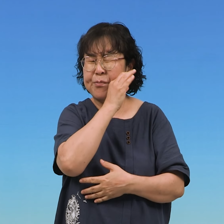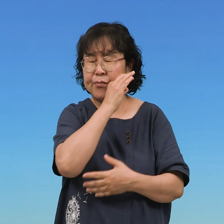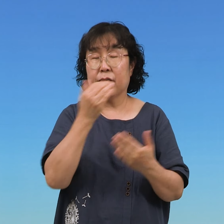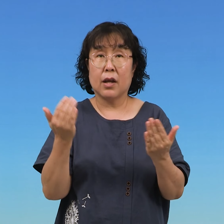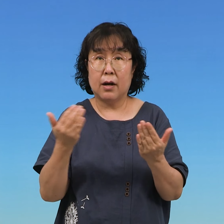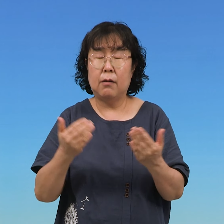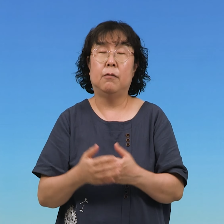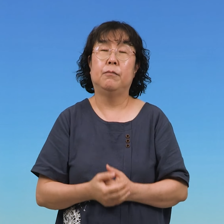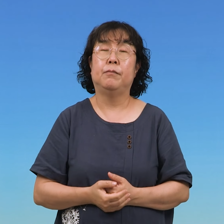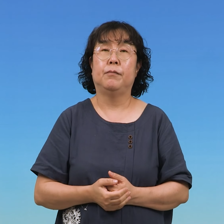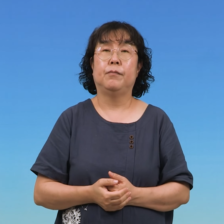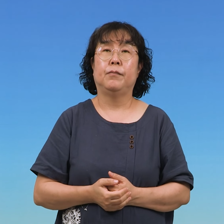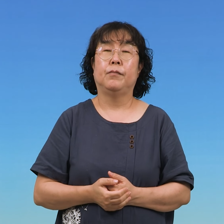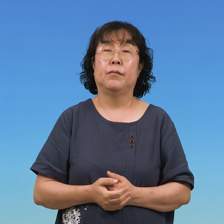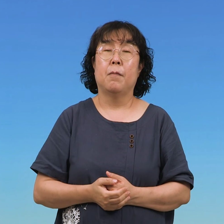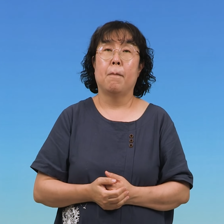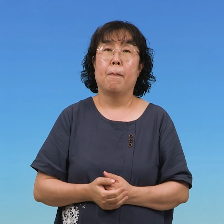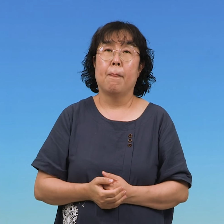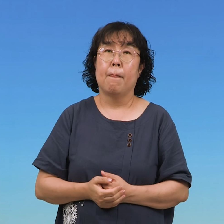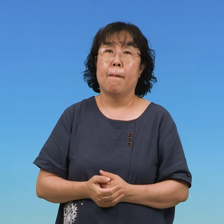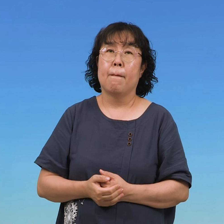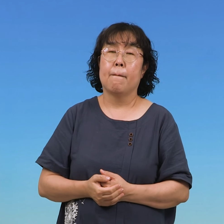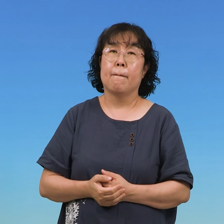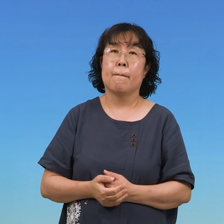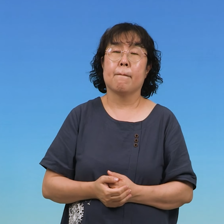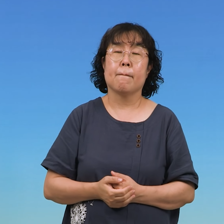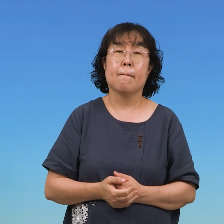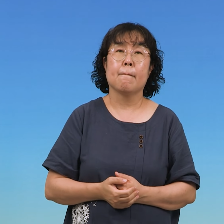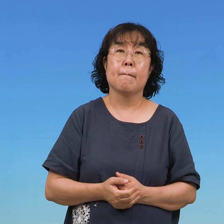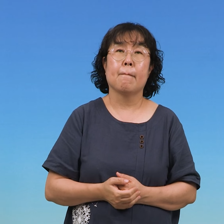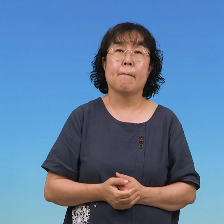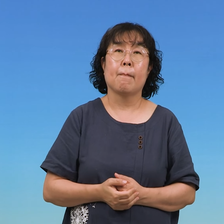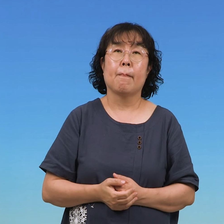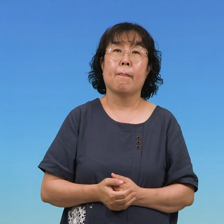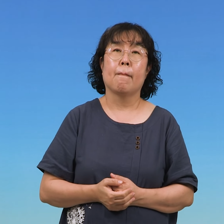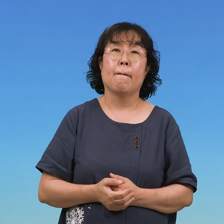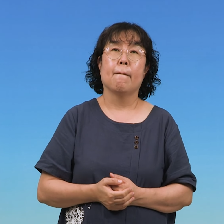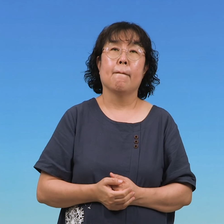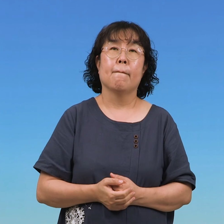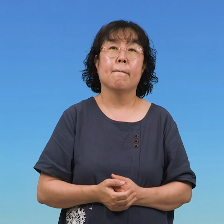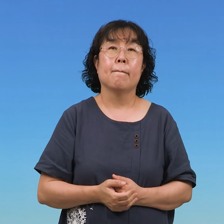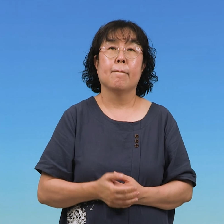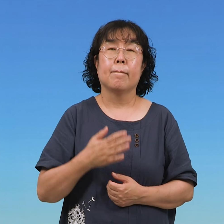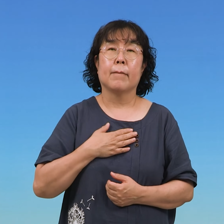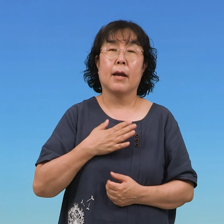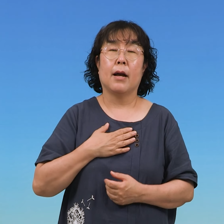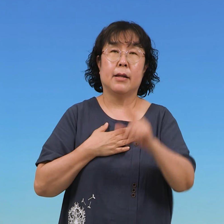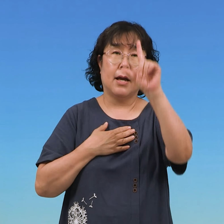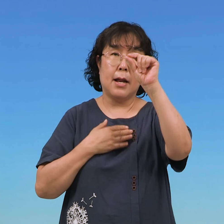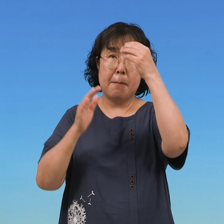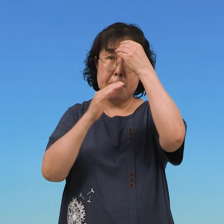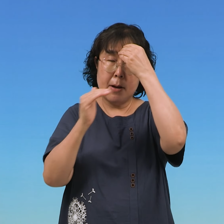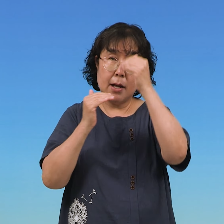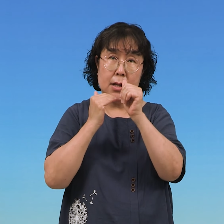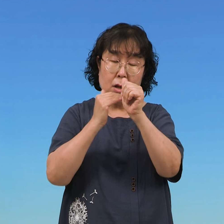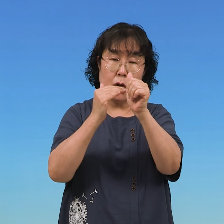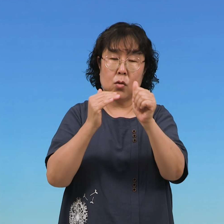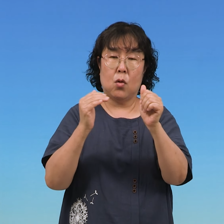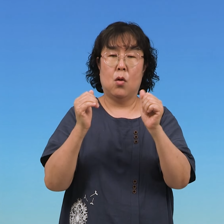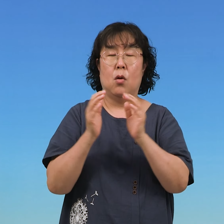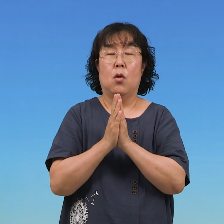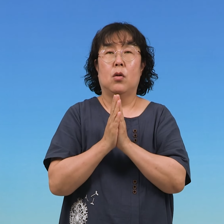일이에요. 그래서 제가 여러분 그 중요한 말씀 하나를 이 시간 드리려고 하는데요. 제가 그 1만 성도 파송